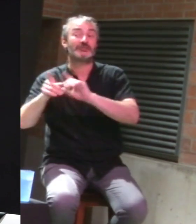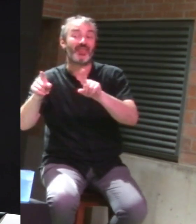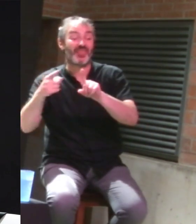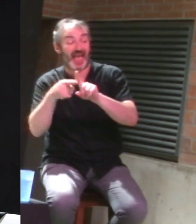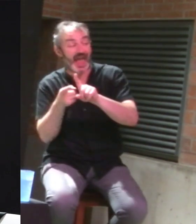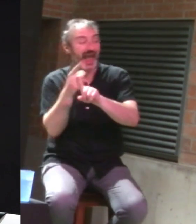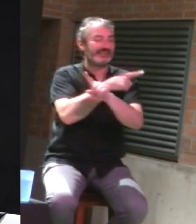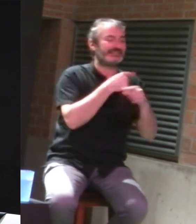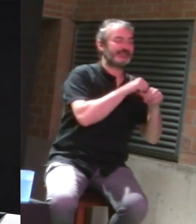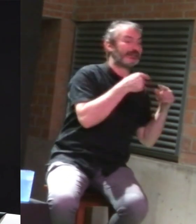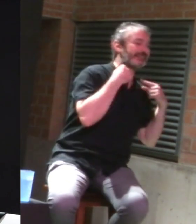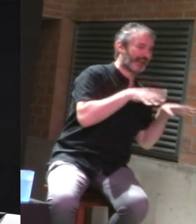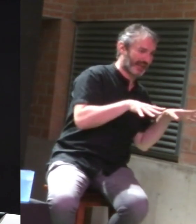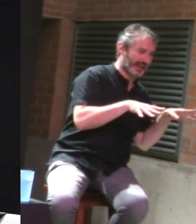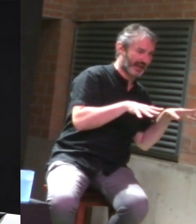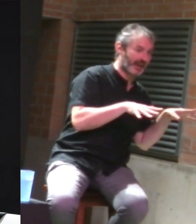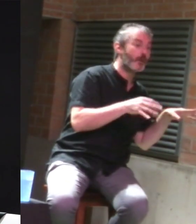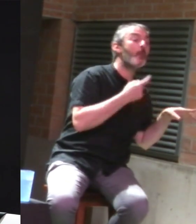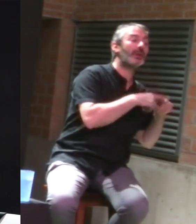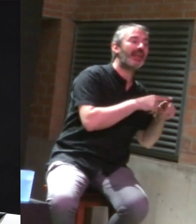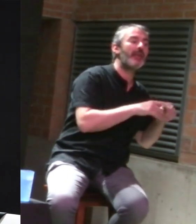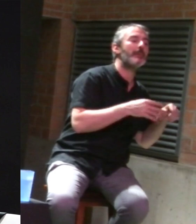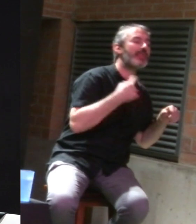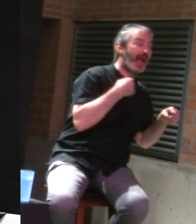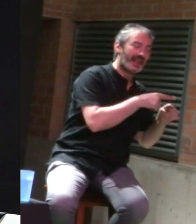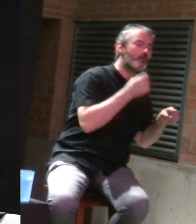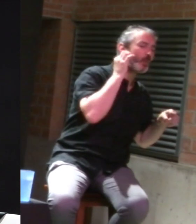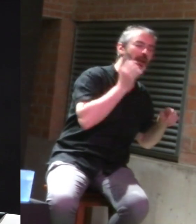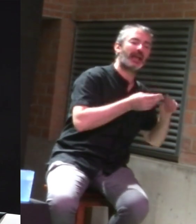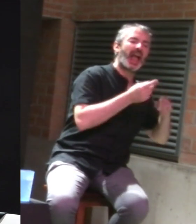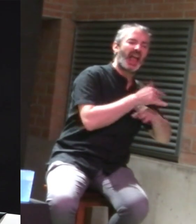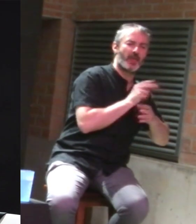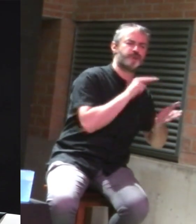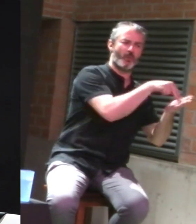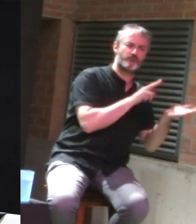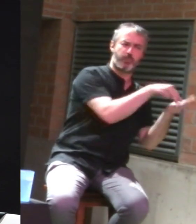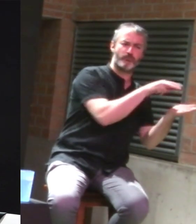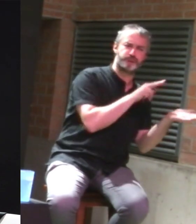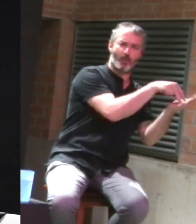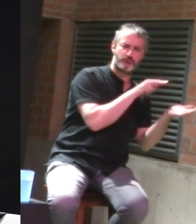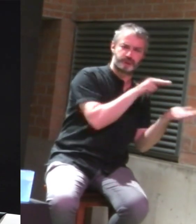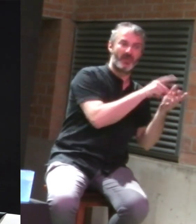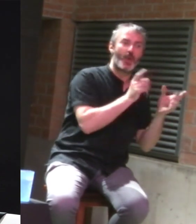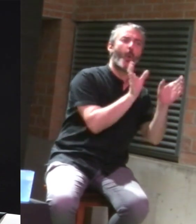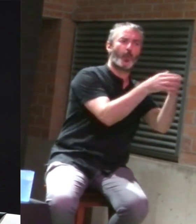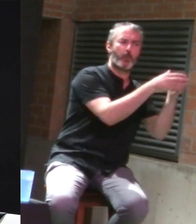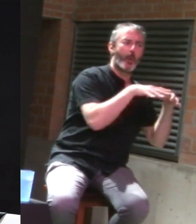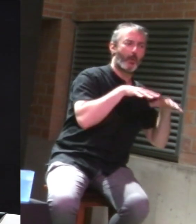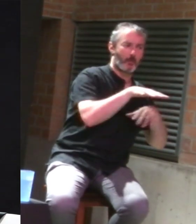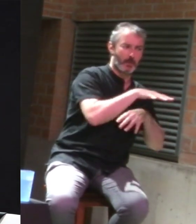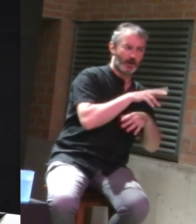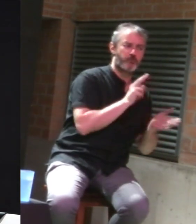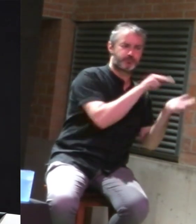dones s'acostumen ja a sortir al carrer, s'organitzen com a grups de barriades, que això és important, ho trobarem aquest fenomen